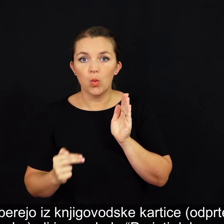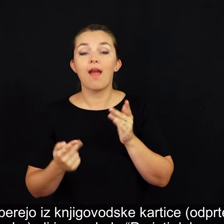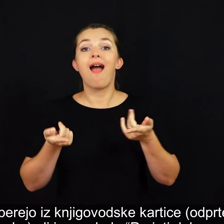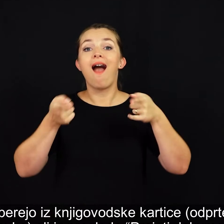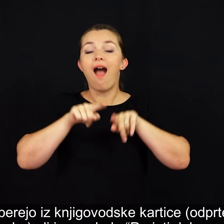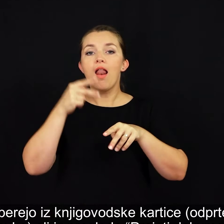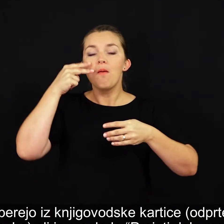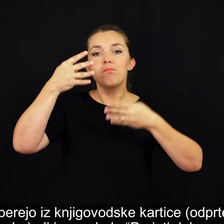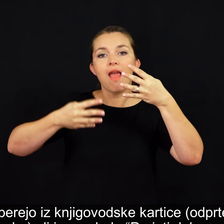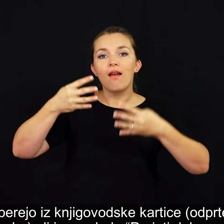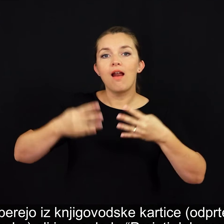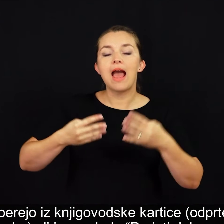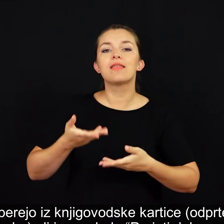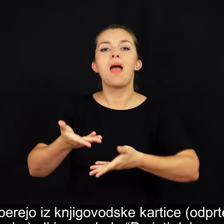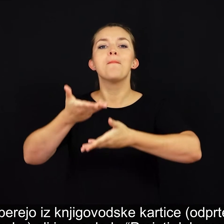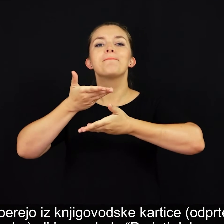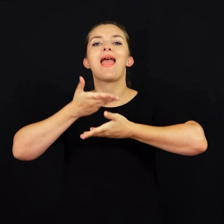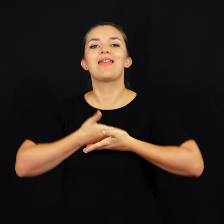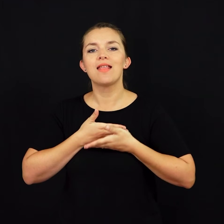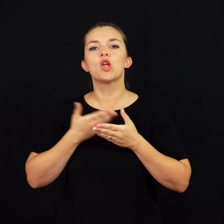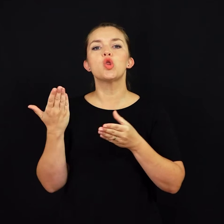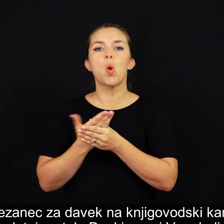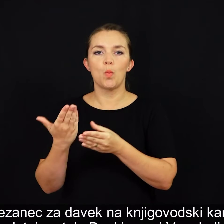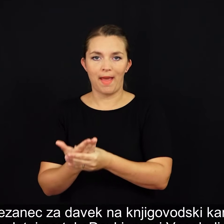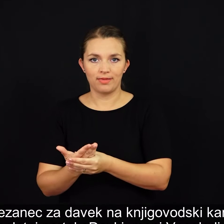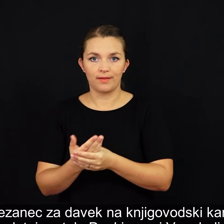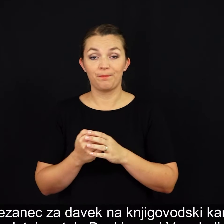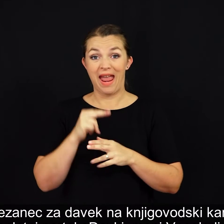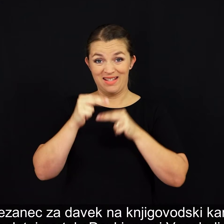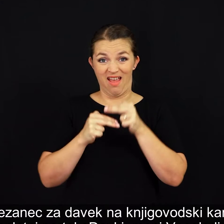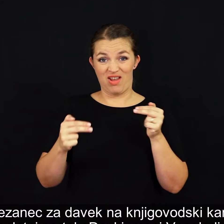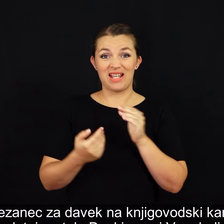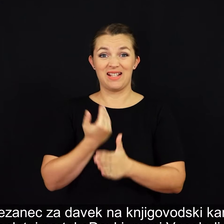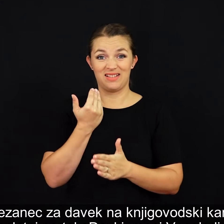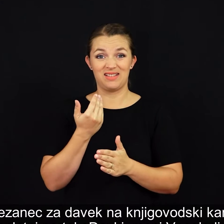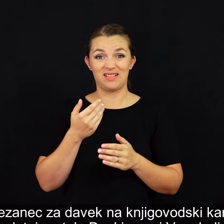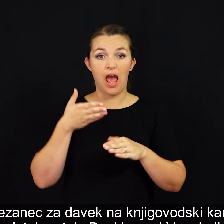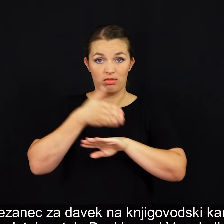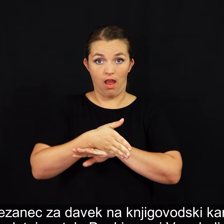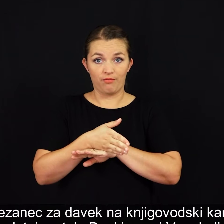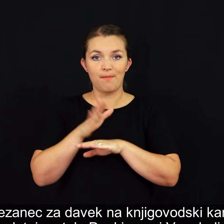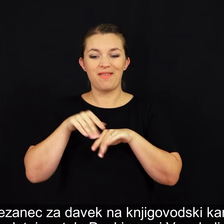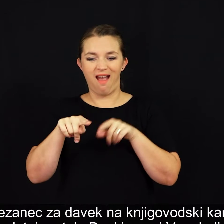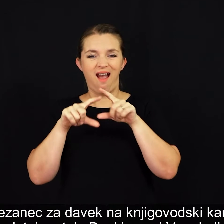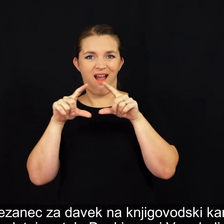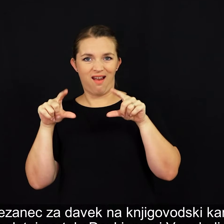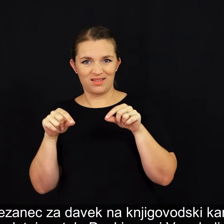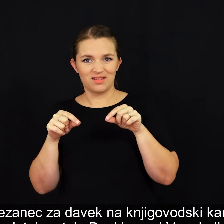pregleda Prejeti dokumenti. Zavezanec za davek na knjigovodski kartici, spletni